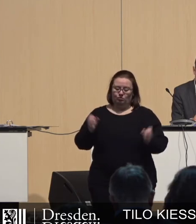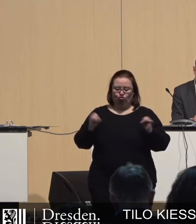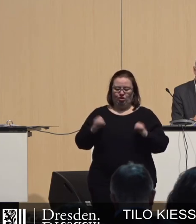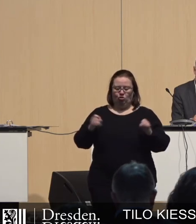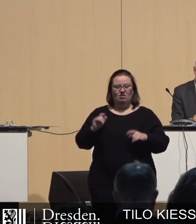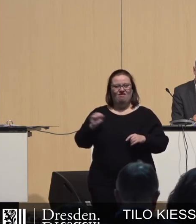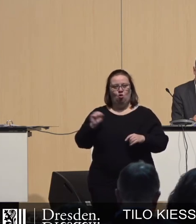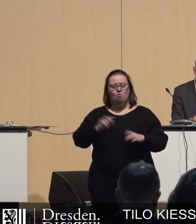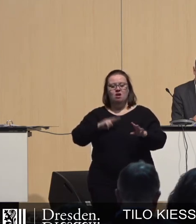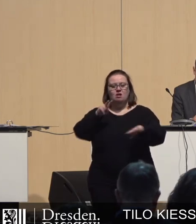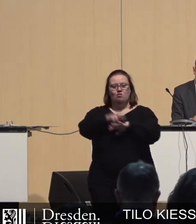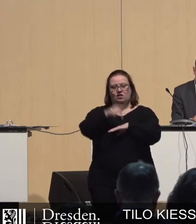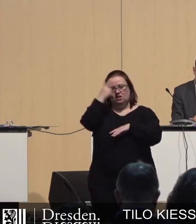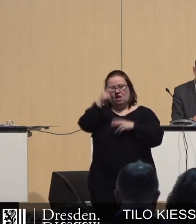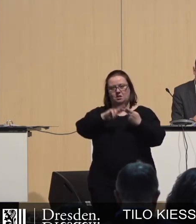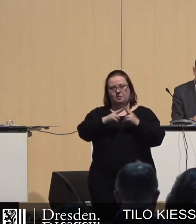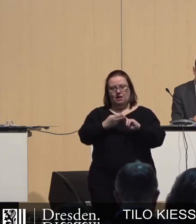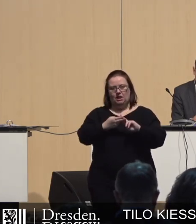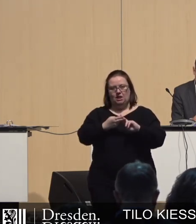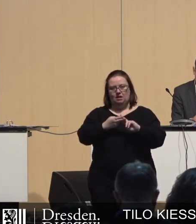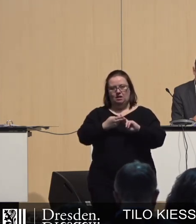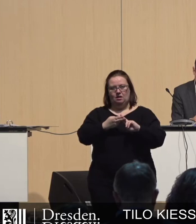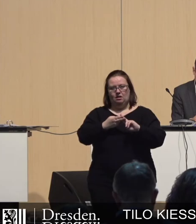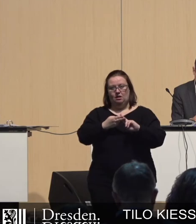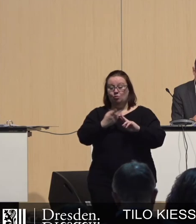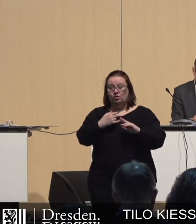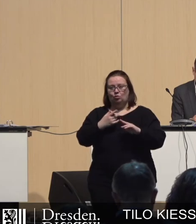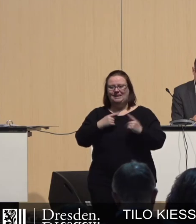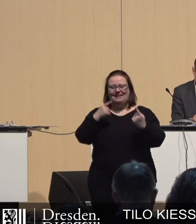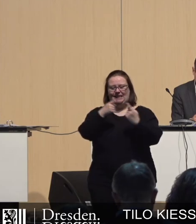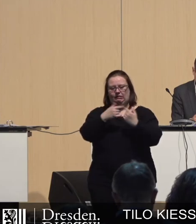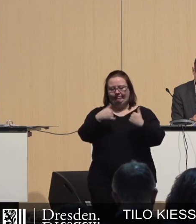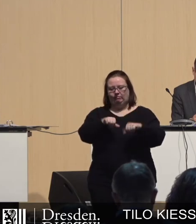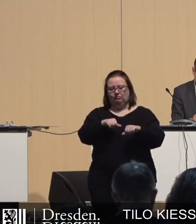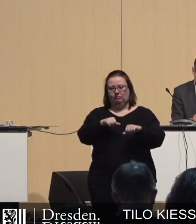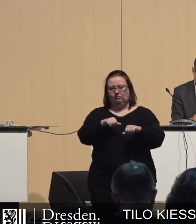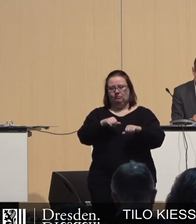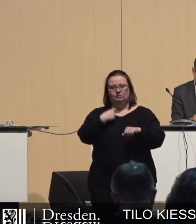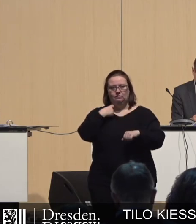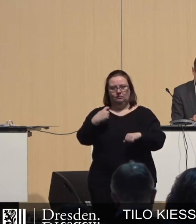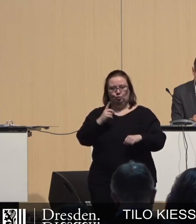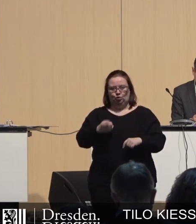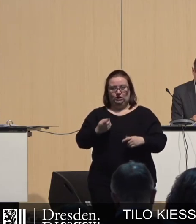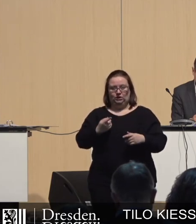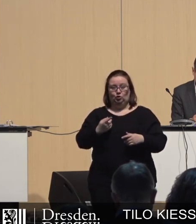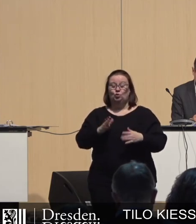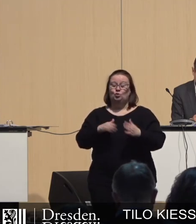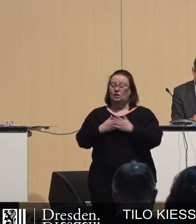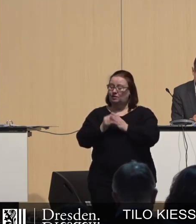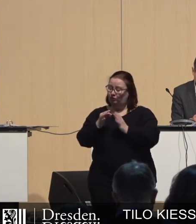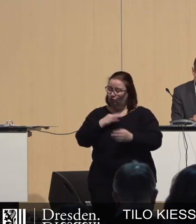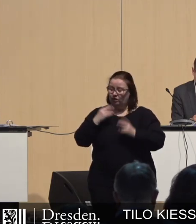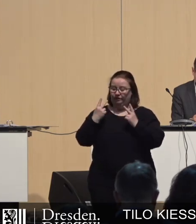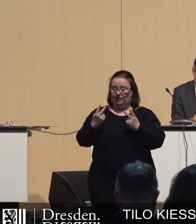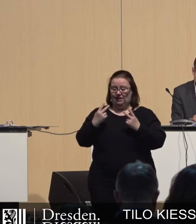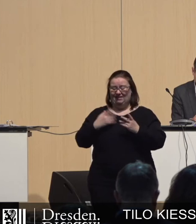die Aufsichtsratsmitglieder nämlich auf diese Ziele verpflichtet werden müssen. Und deswegen appelliere ich ganz deutlich,